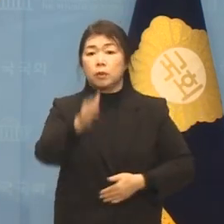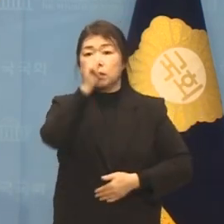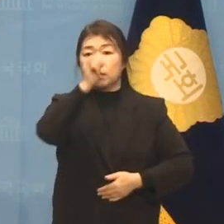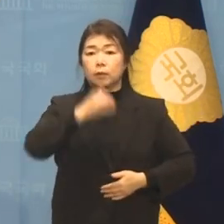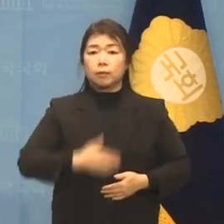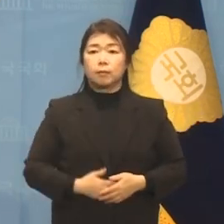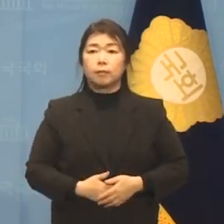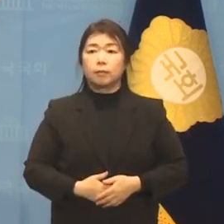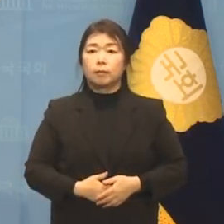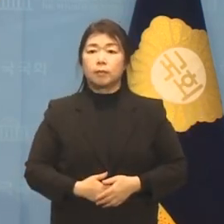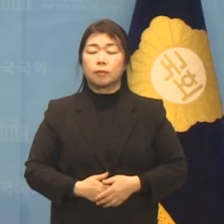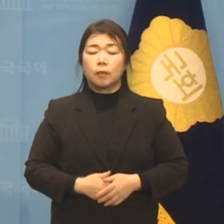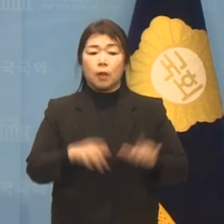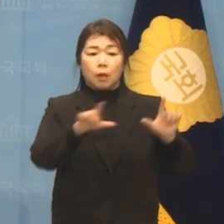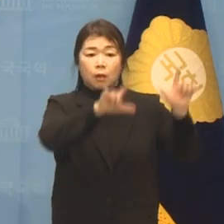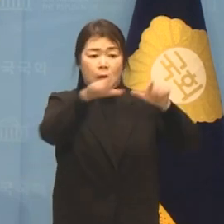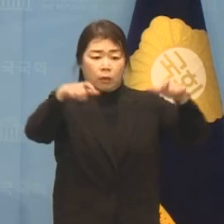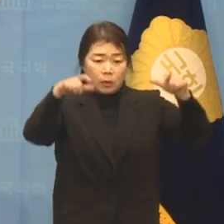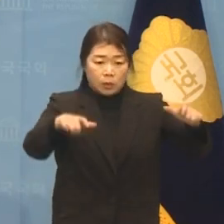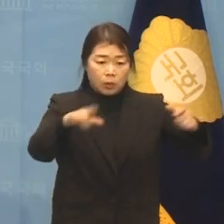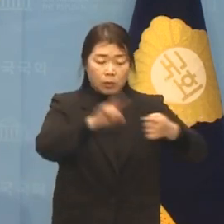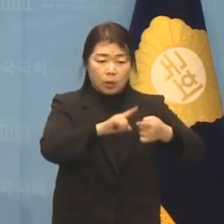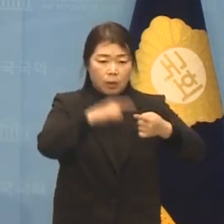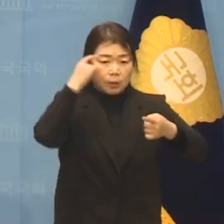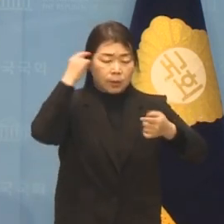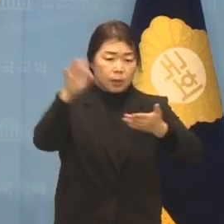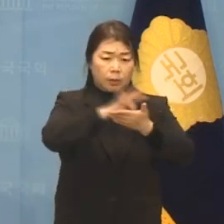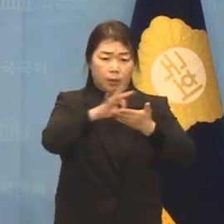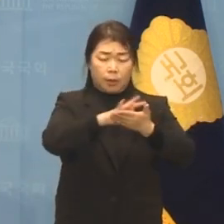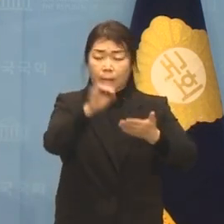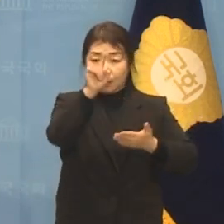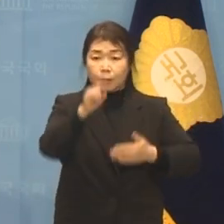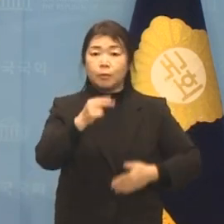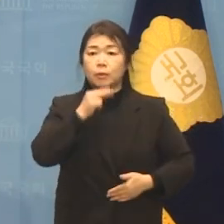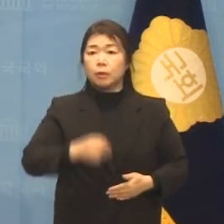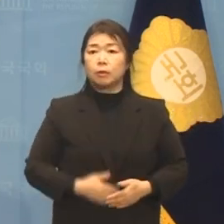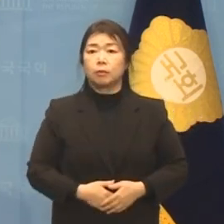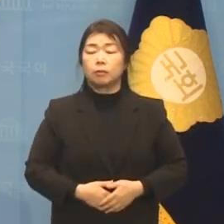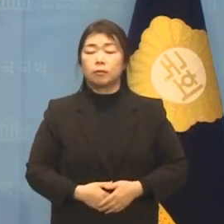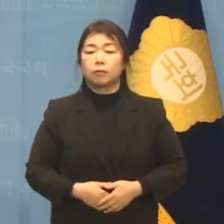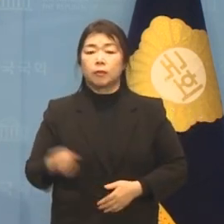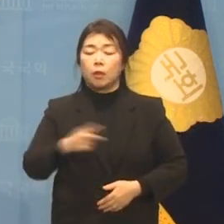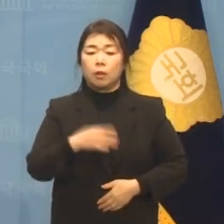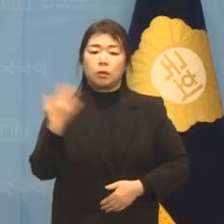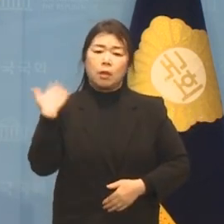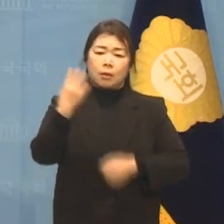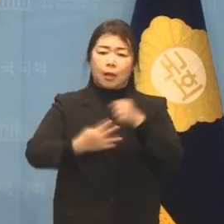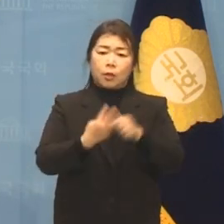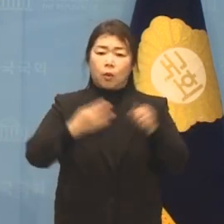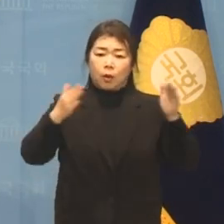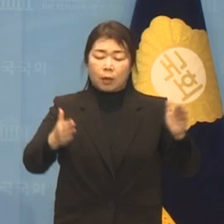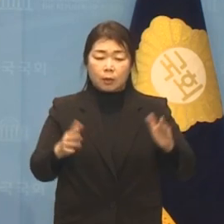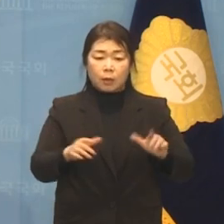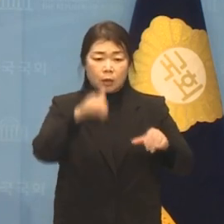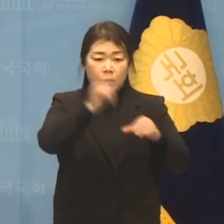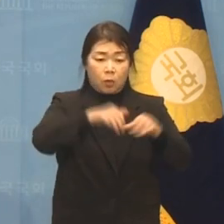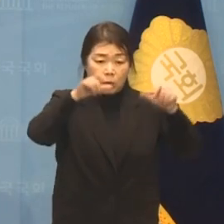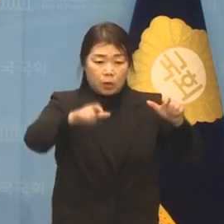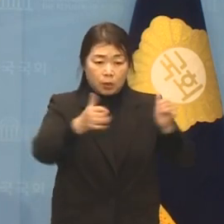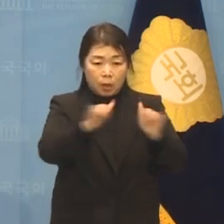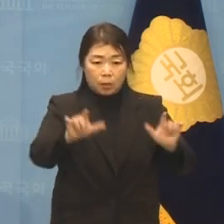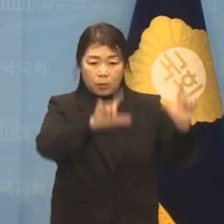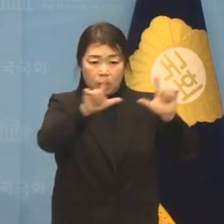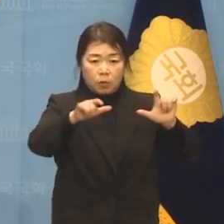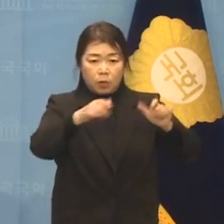실정입니다. 생활권에 대한 고려는 전혀 없습니다. 한편 지난 4년 동안의 선거구 인구 변화를